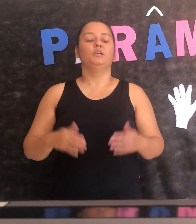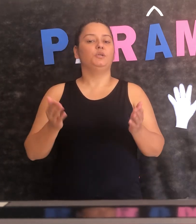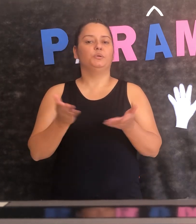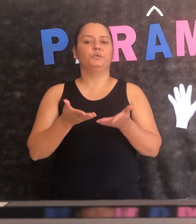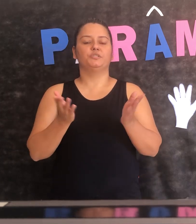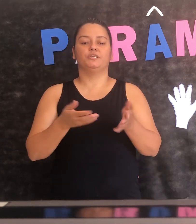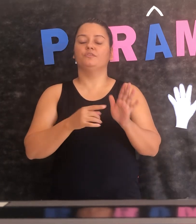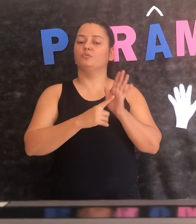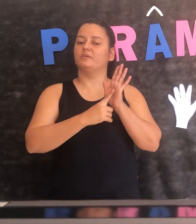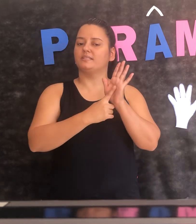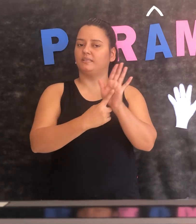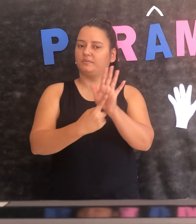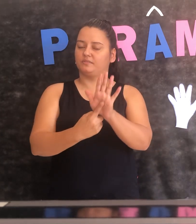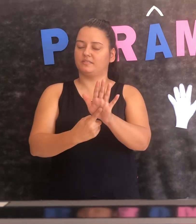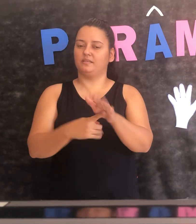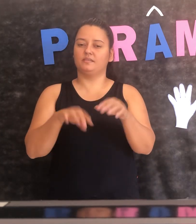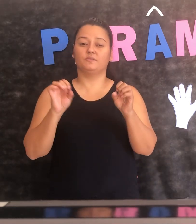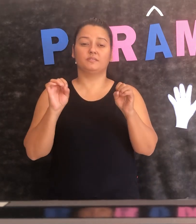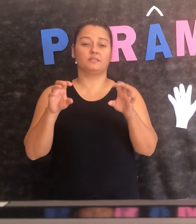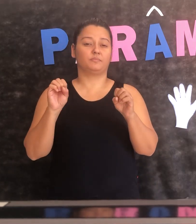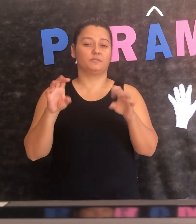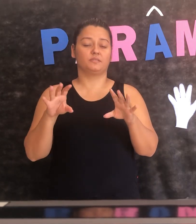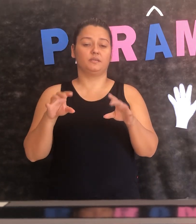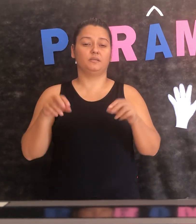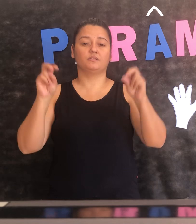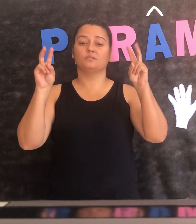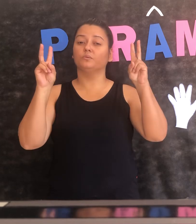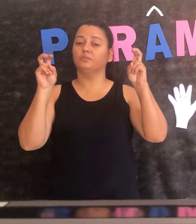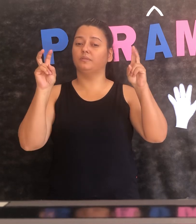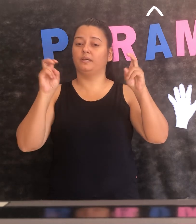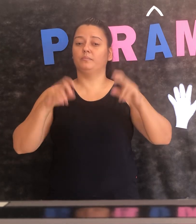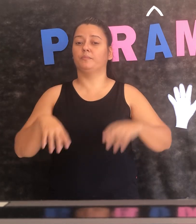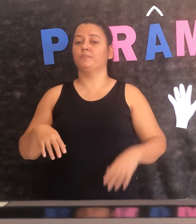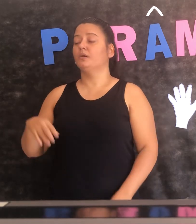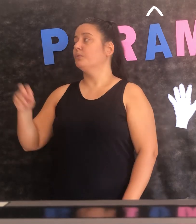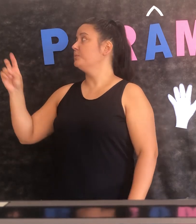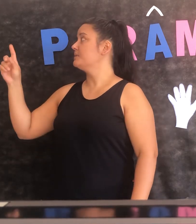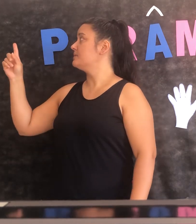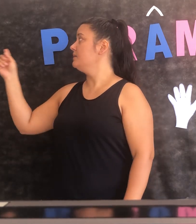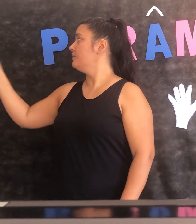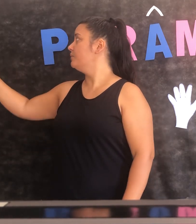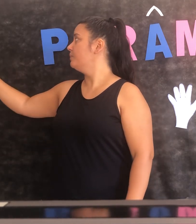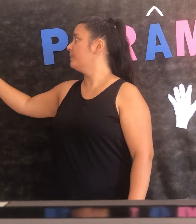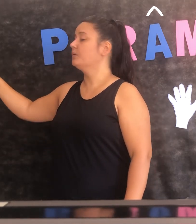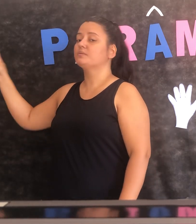E hoje vou apresentar para vocês, vou ensinar para vocês o tema, os cinco